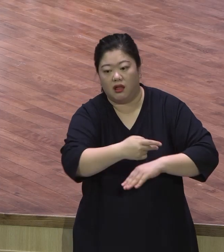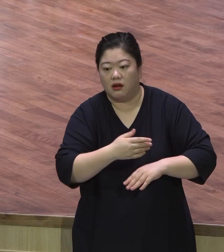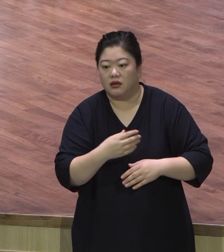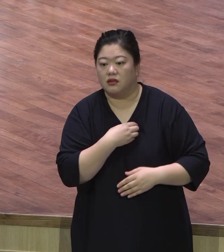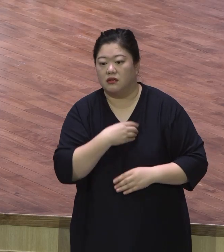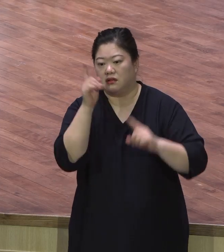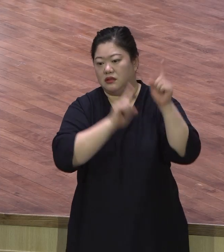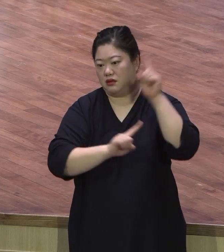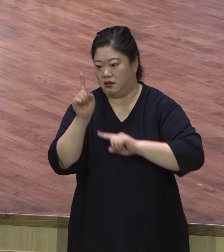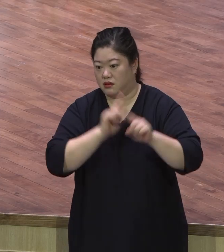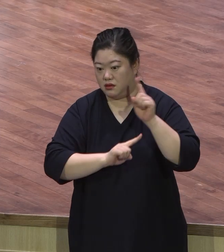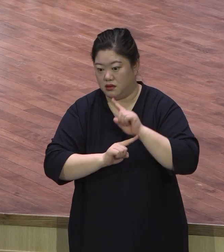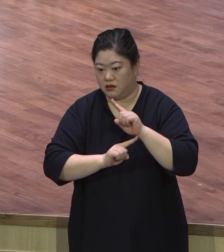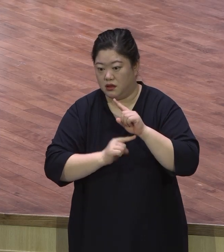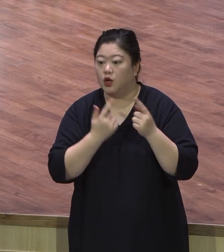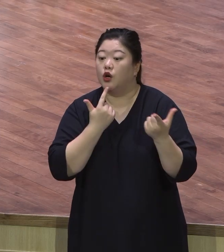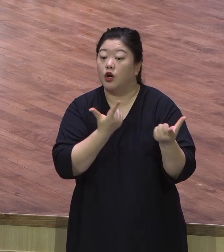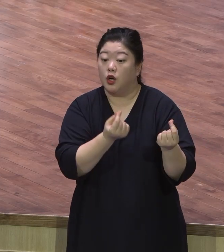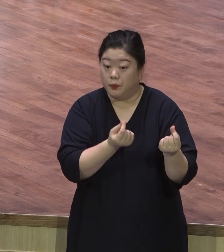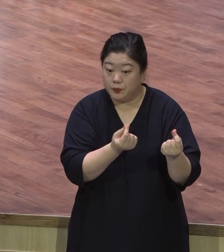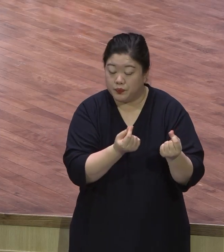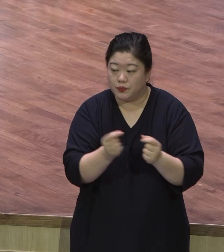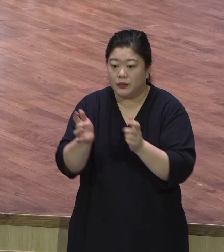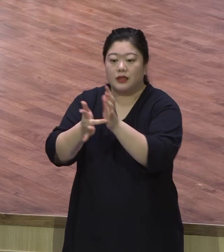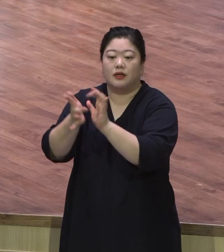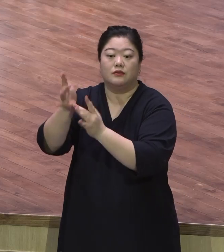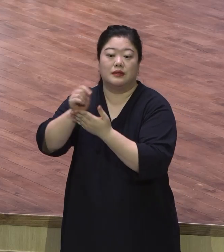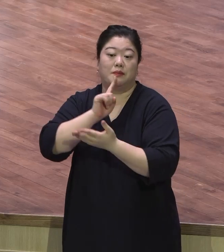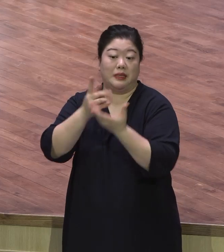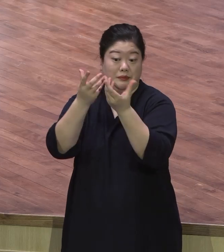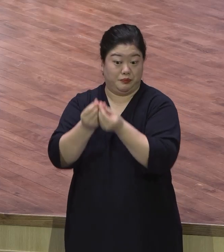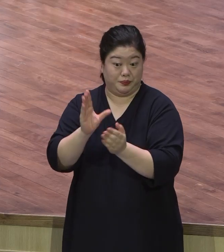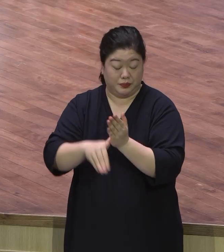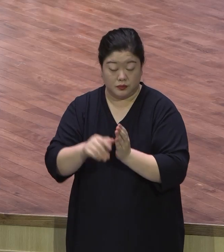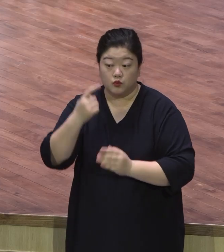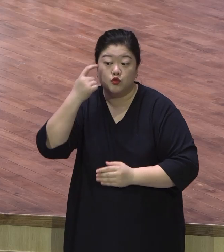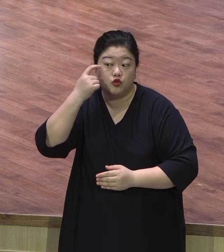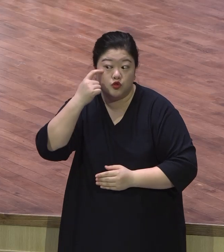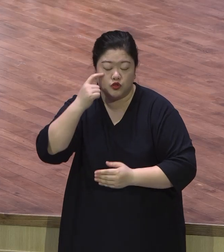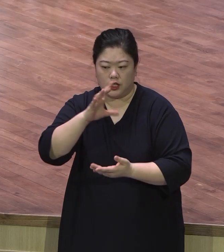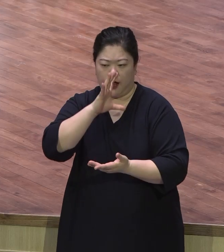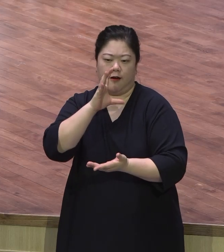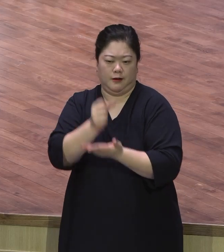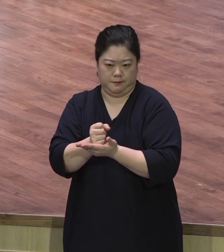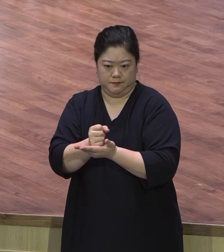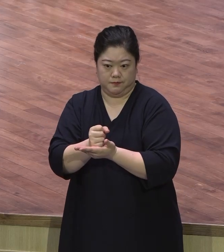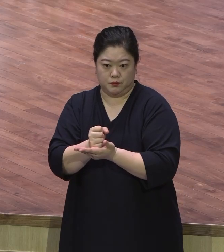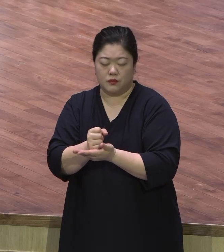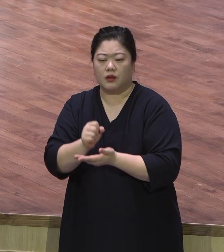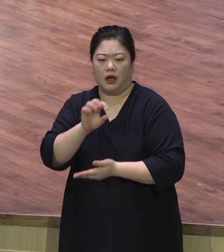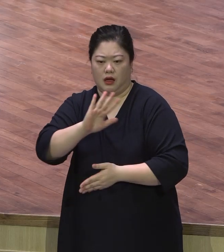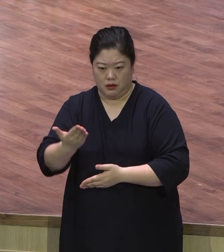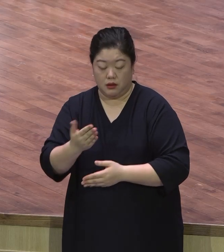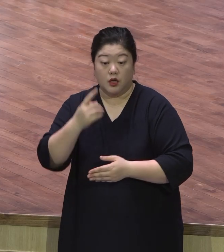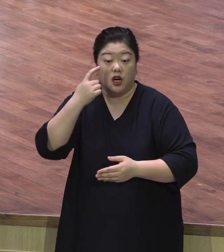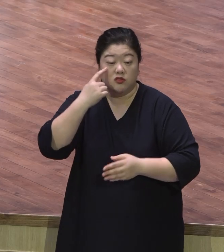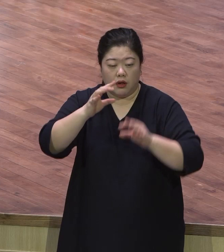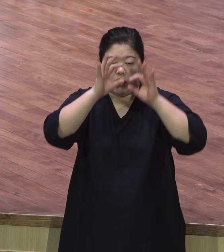예수님께서는 본문을 통해서 우리 인생을 상한 상태가 되어버리게 만드는 통로가 바로